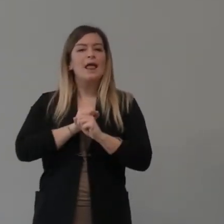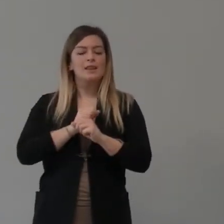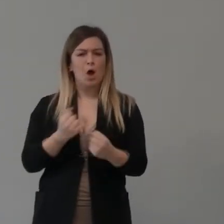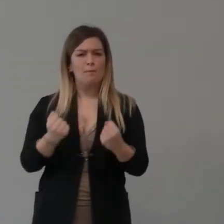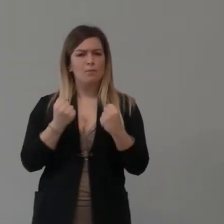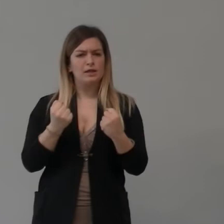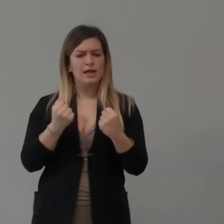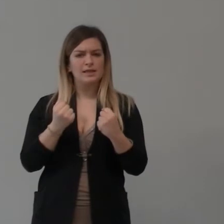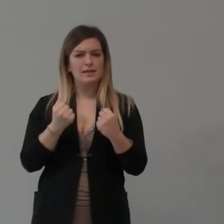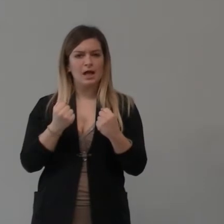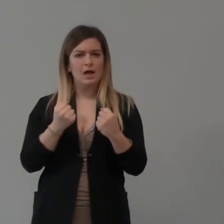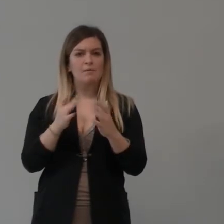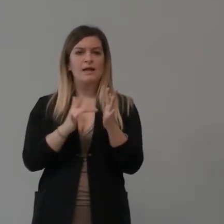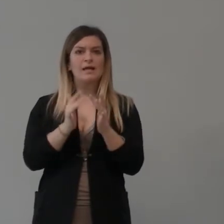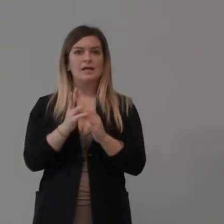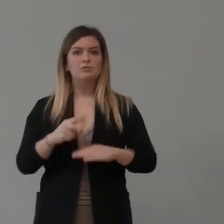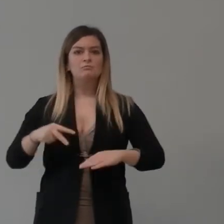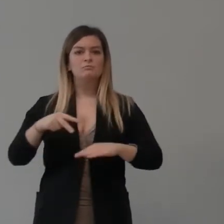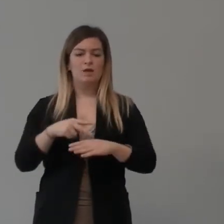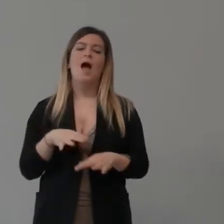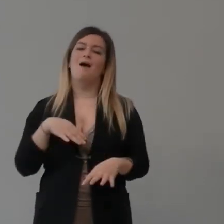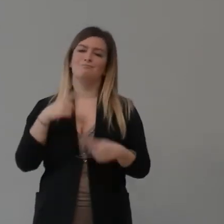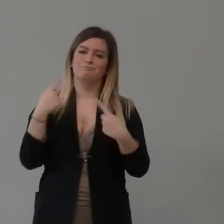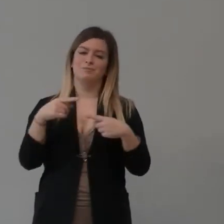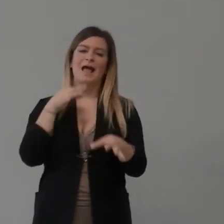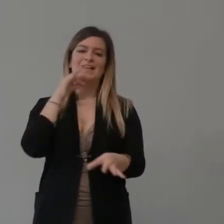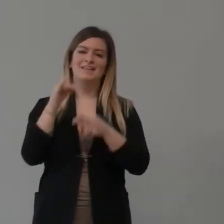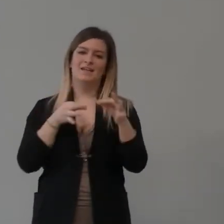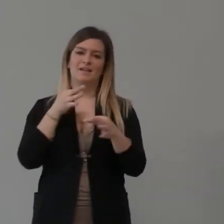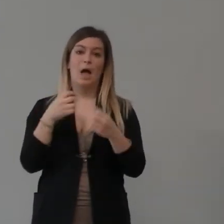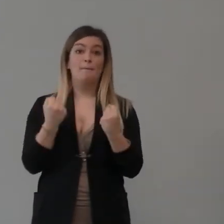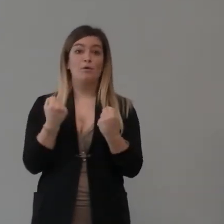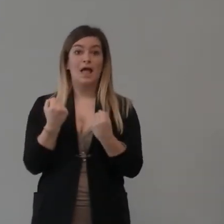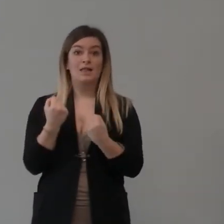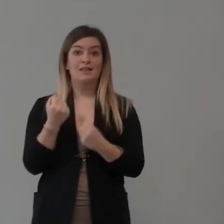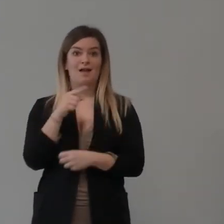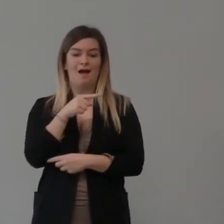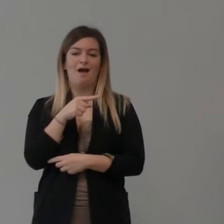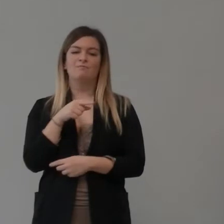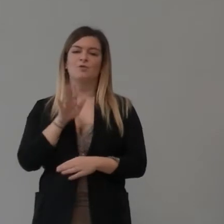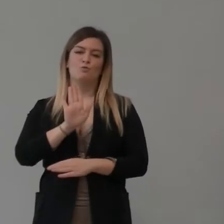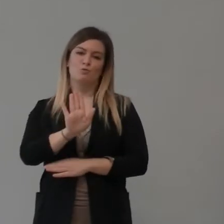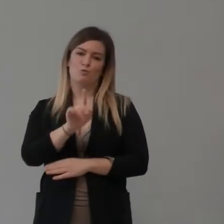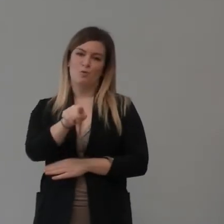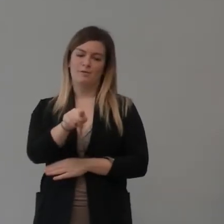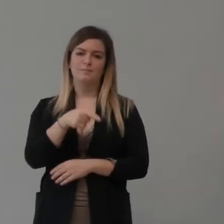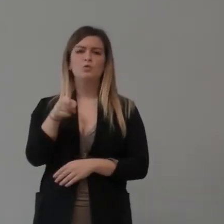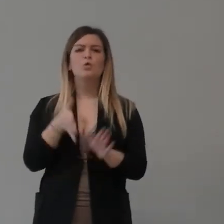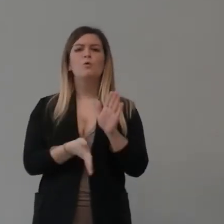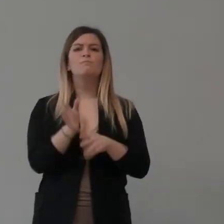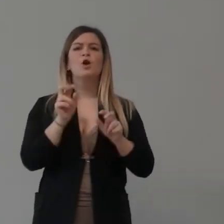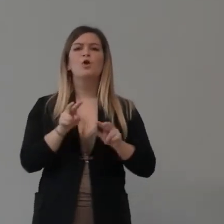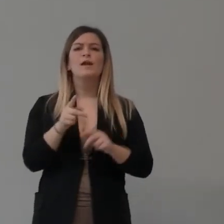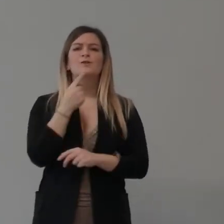ha risuscitato Cristo dai morti, allora quella potenza è tua. Verso chi stai correndo? Proviamoci a